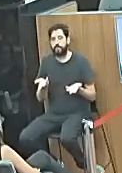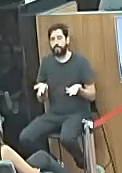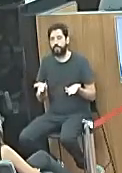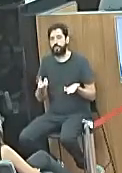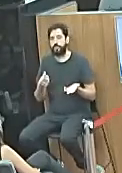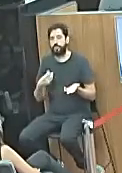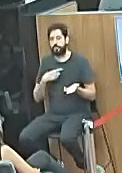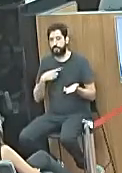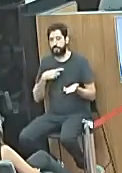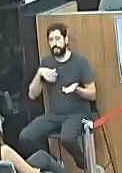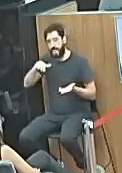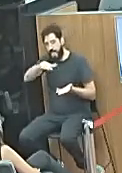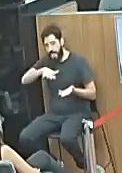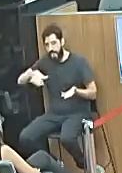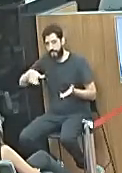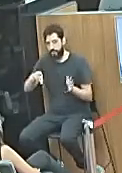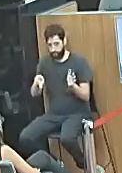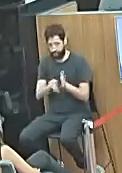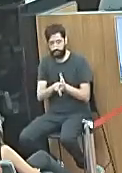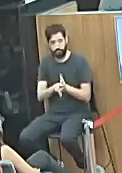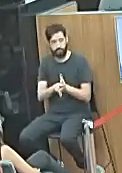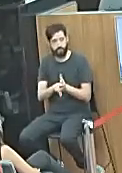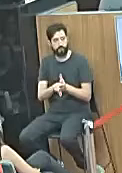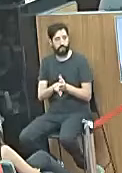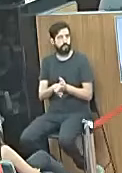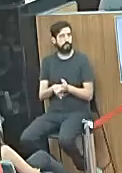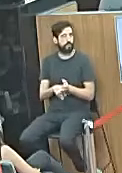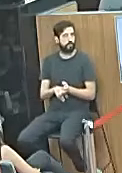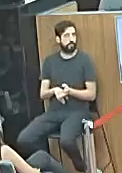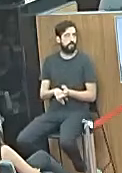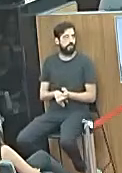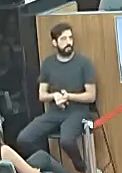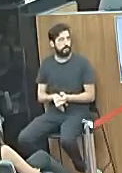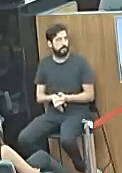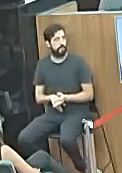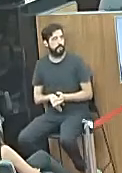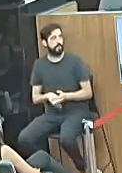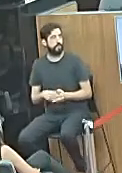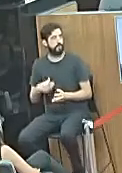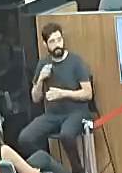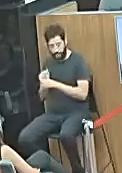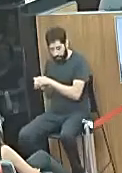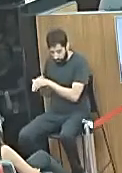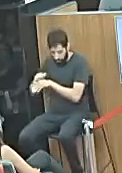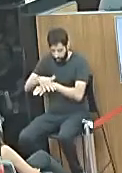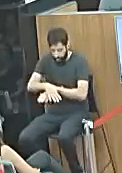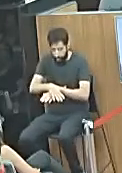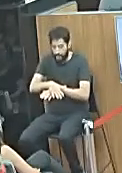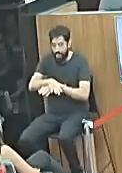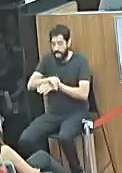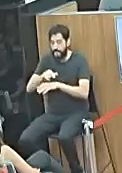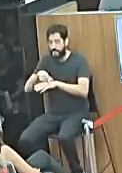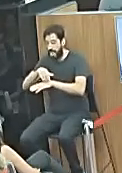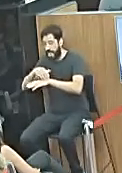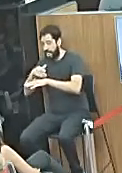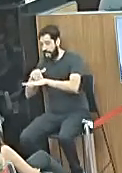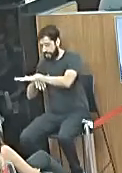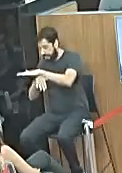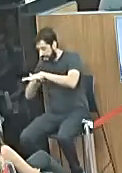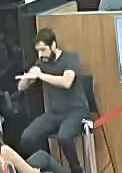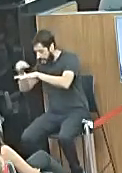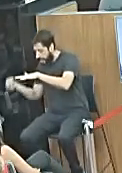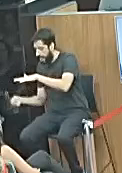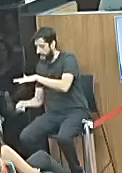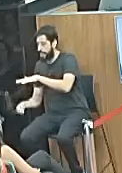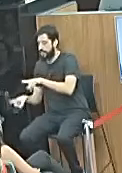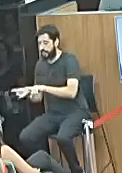emitidas na área tanto do manancial superficial como do subterrâneo cadastro de